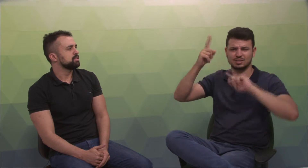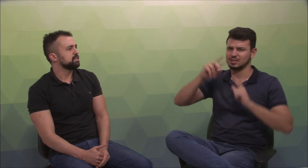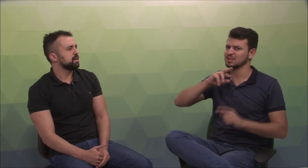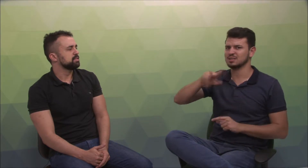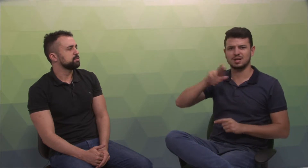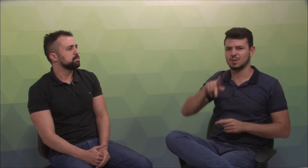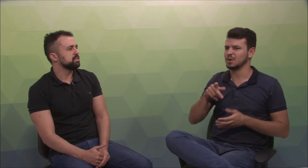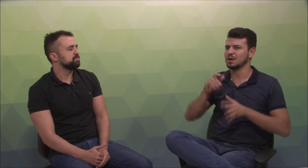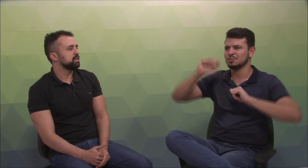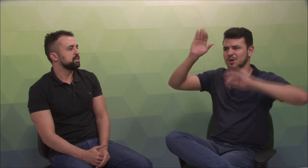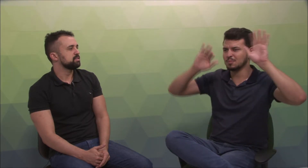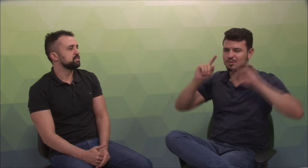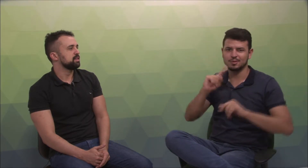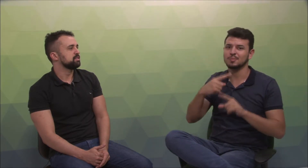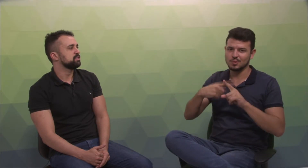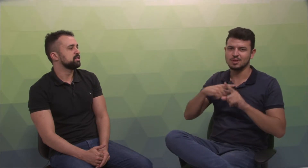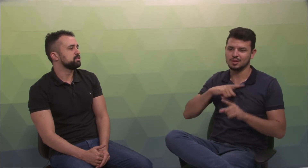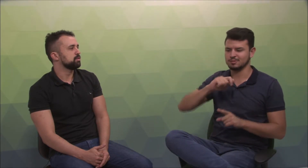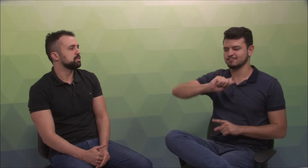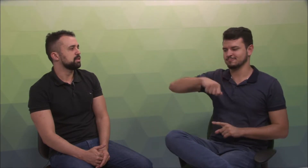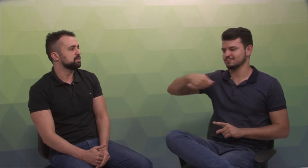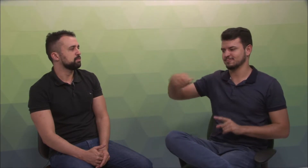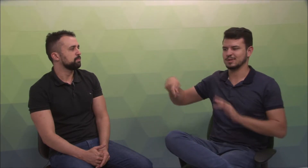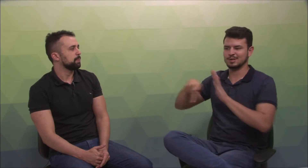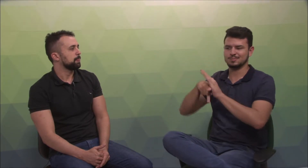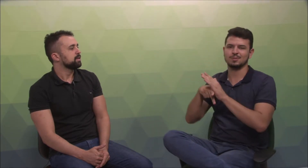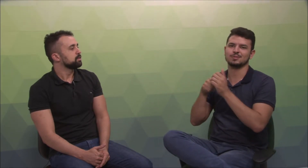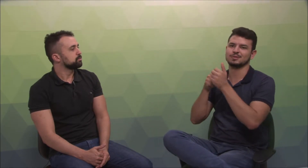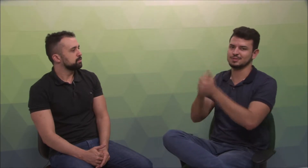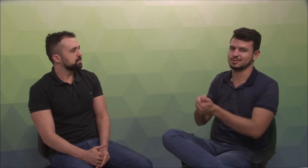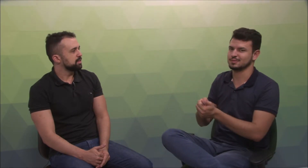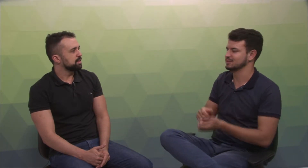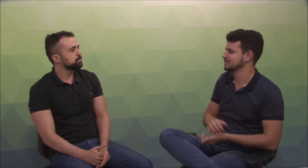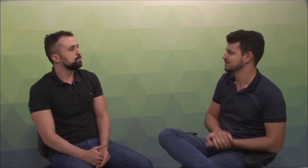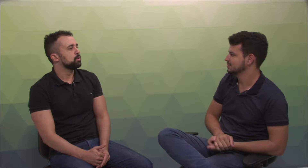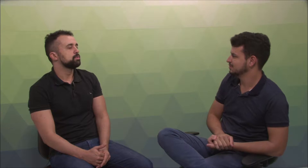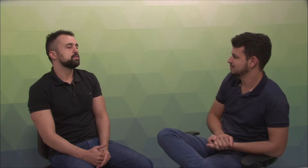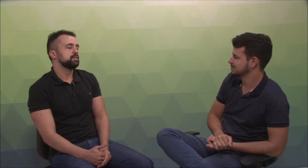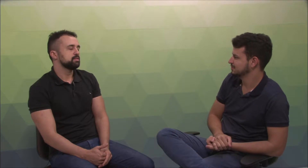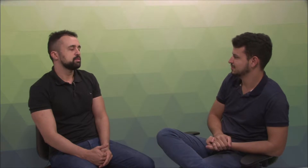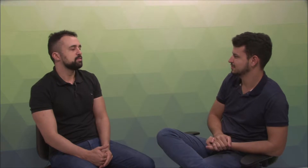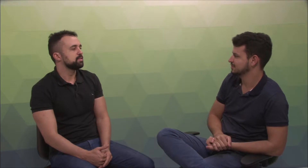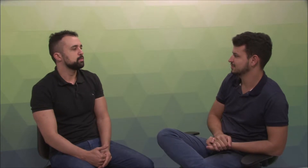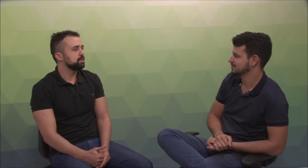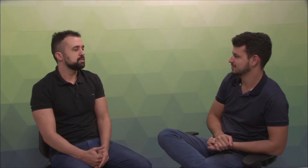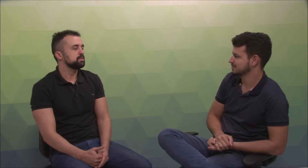sinais são bem diferentes, né, de gestualização. Então tem sinais próprios e isso deve ser obedecido.